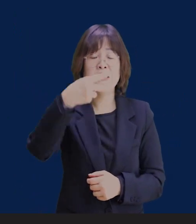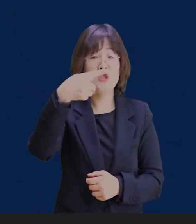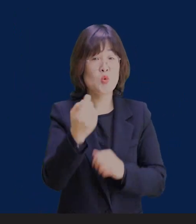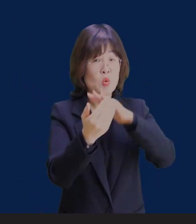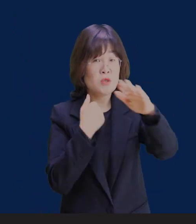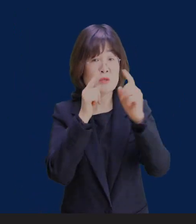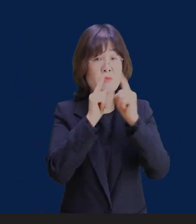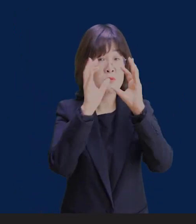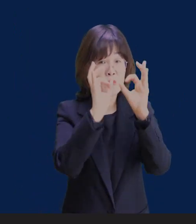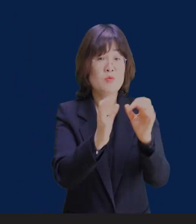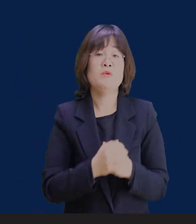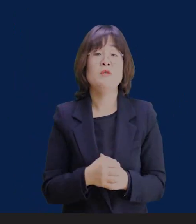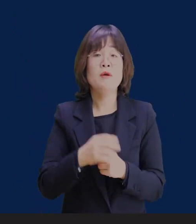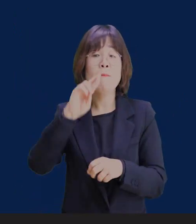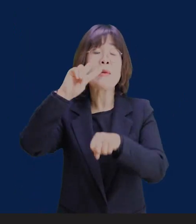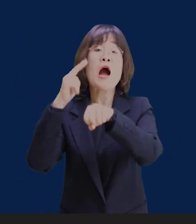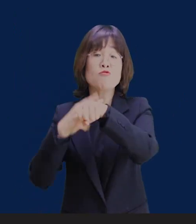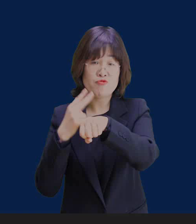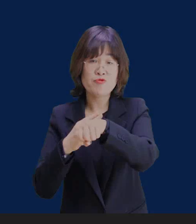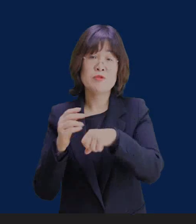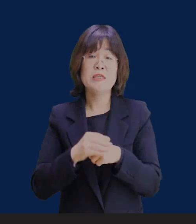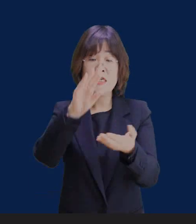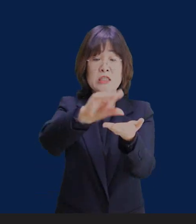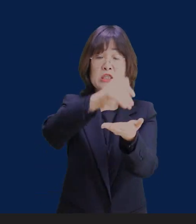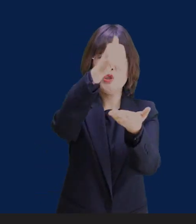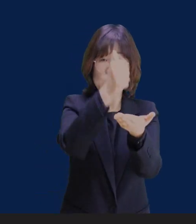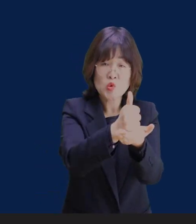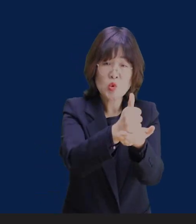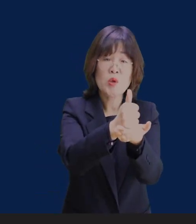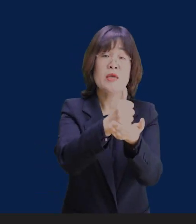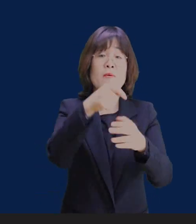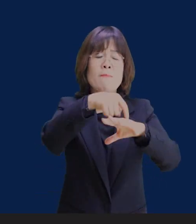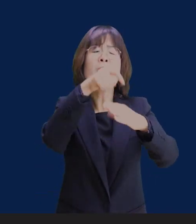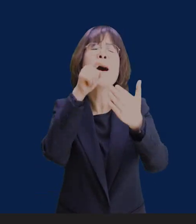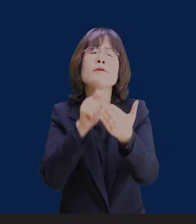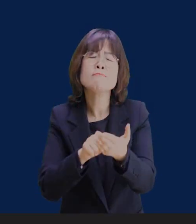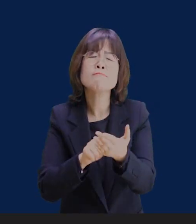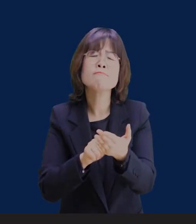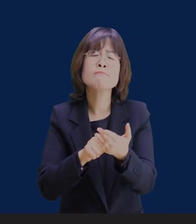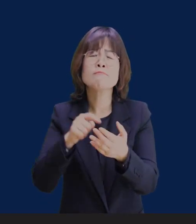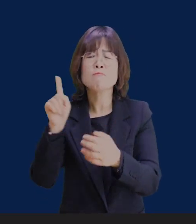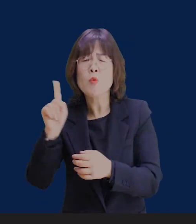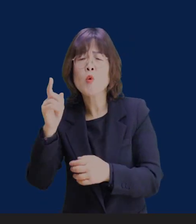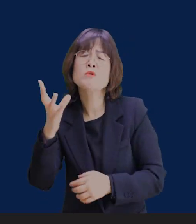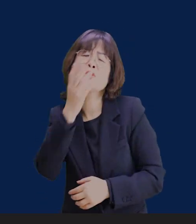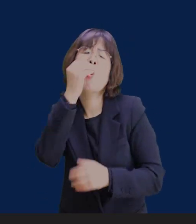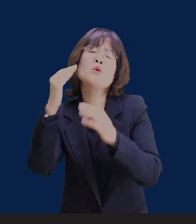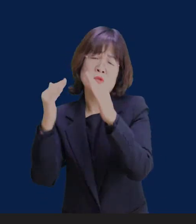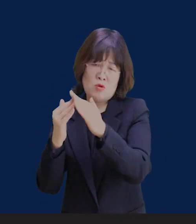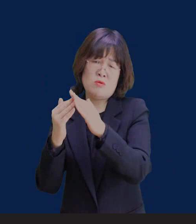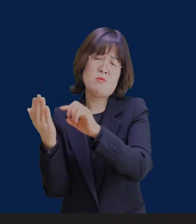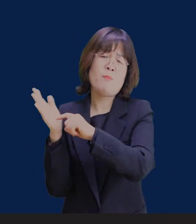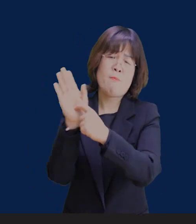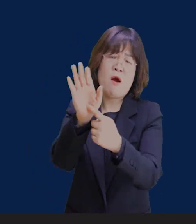고린도전서 3장 16절과 17절에 보면 사도 바울은 그리스도의 마음이